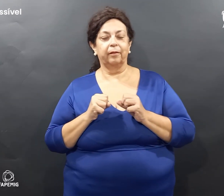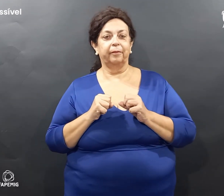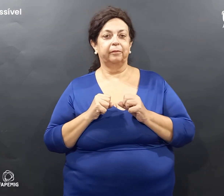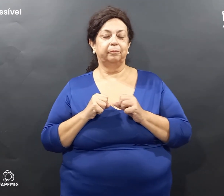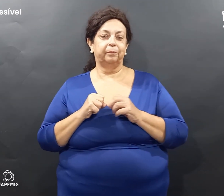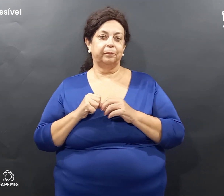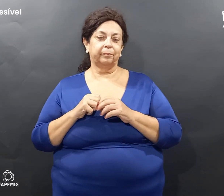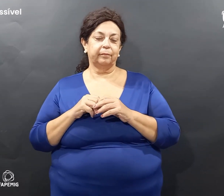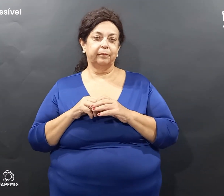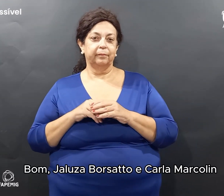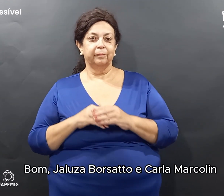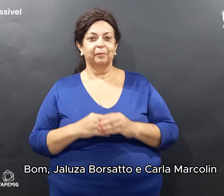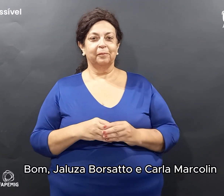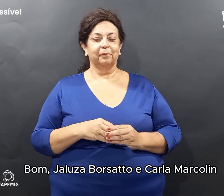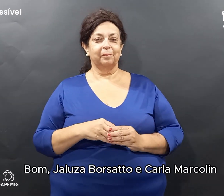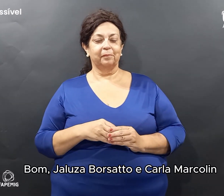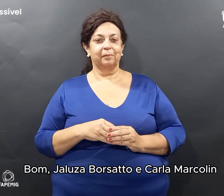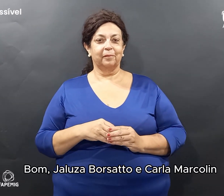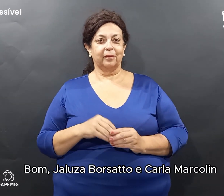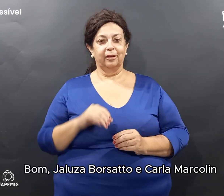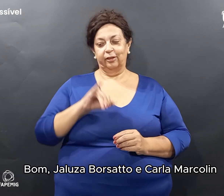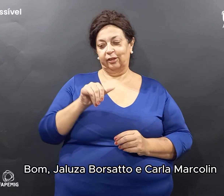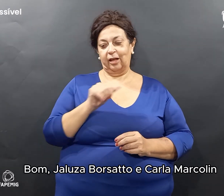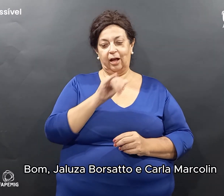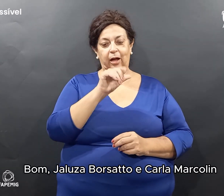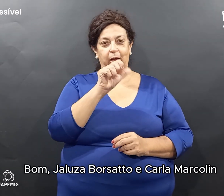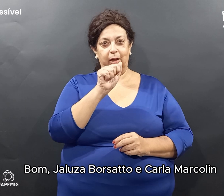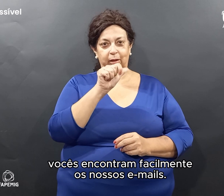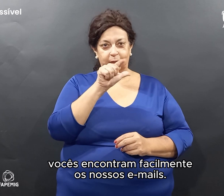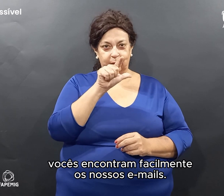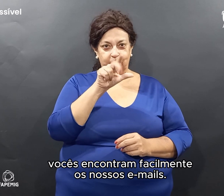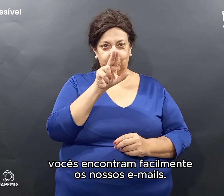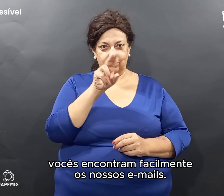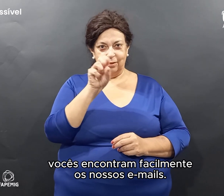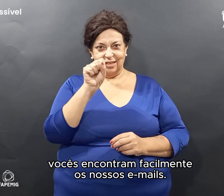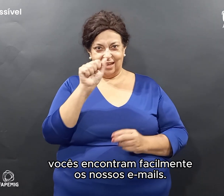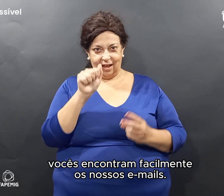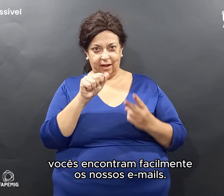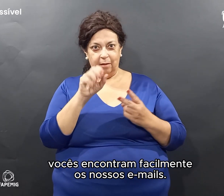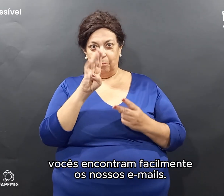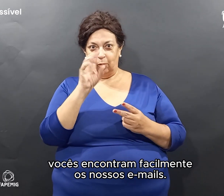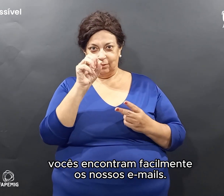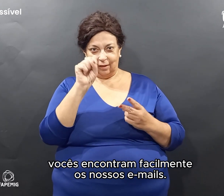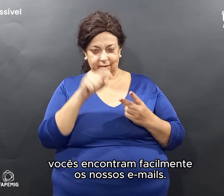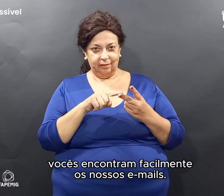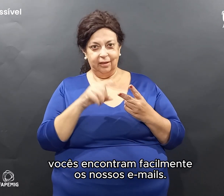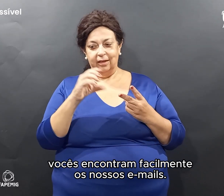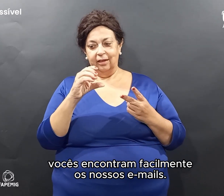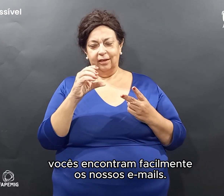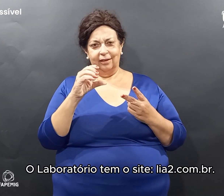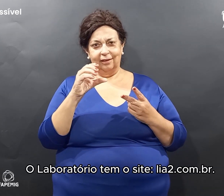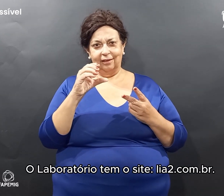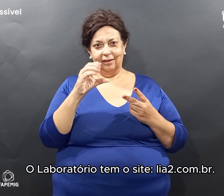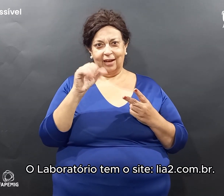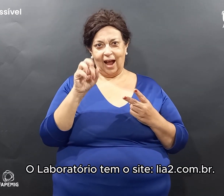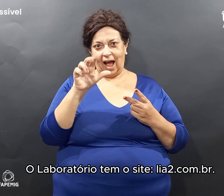vocês. Bom, Jalusa Borsato e Carla Marcolin, vocês encontram facilmente os nossos e-mails. O laboratório tem um